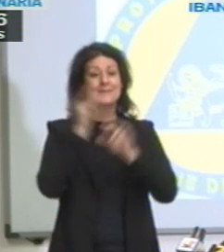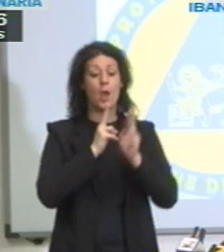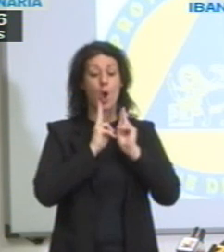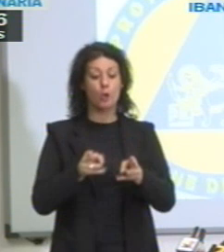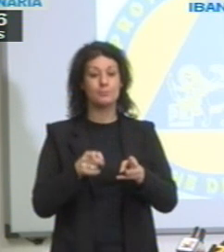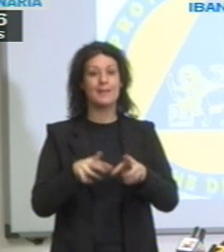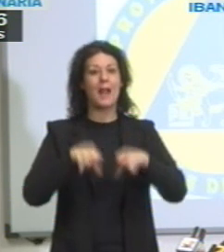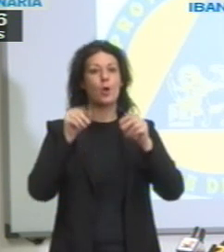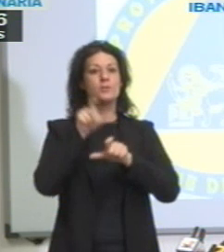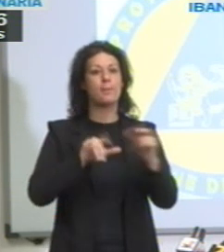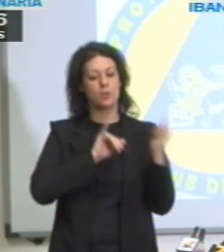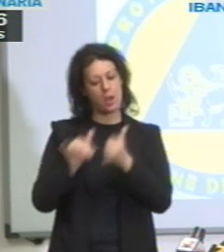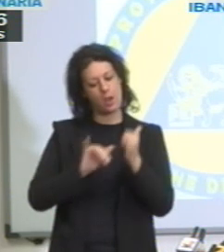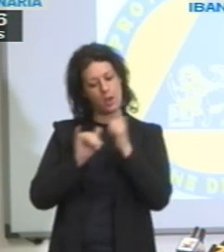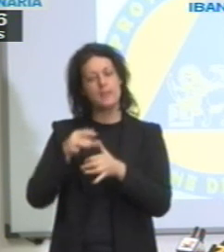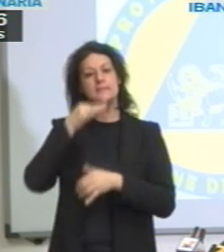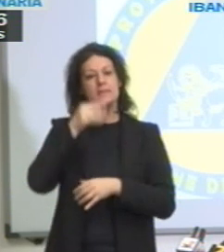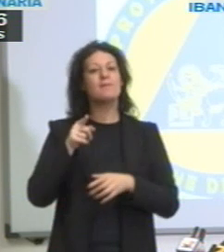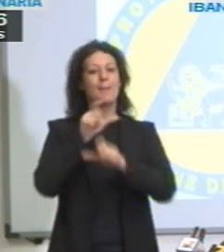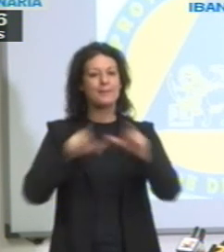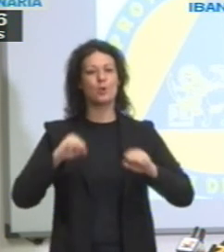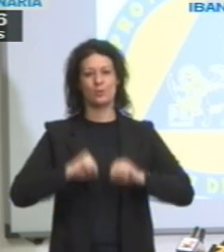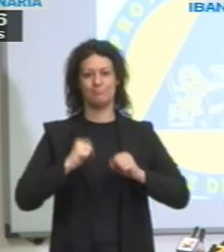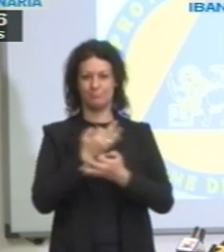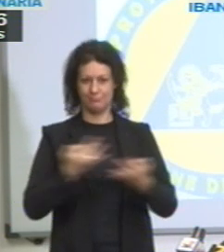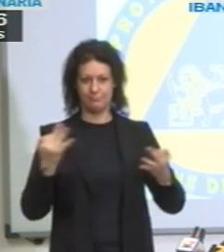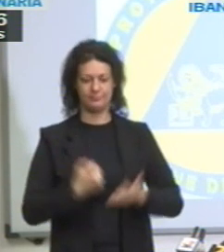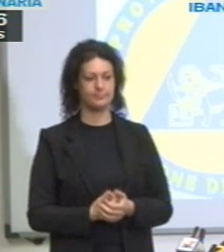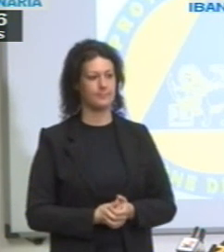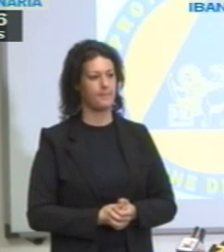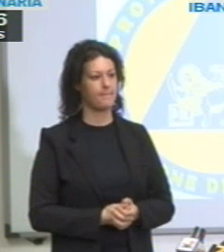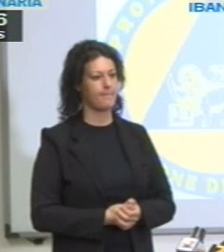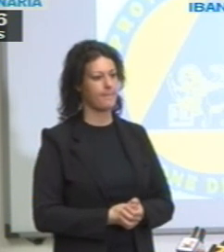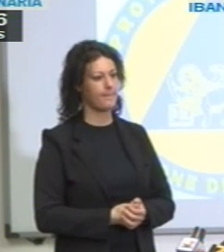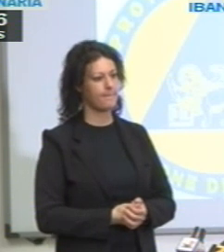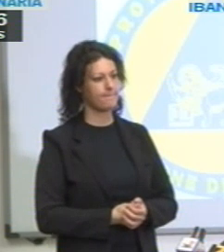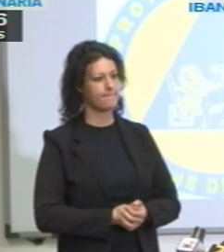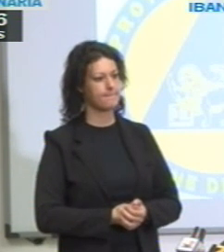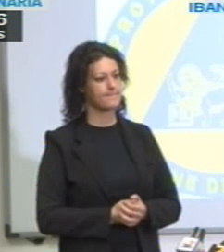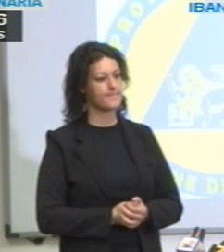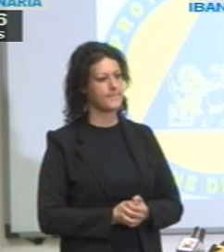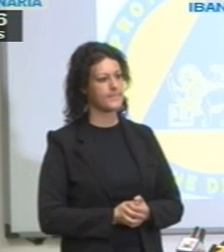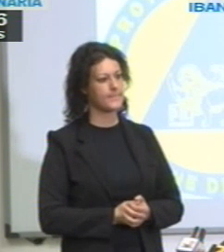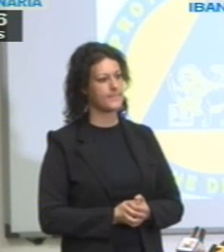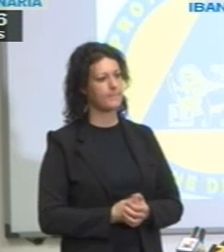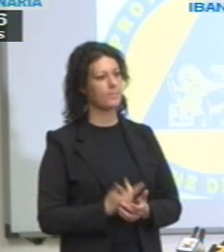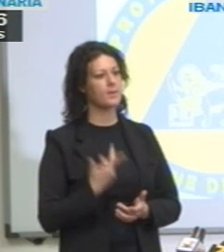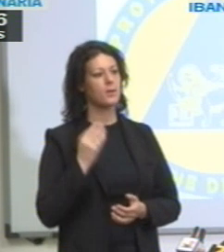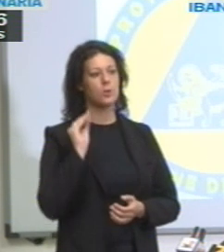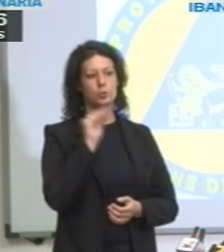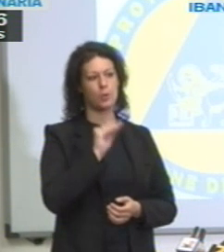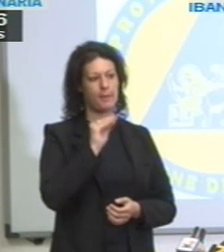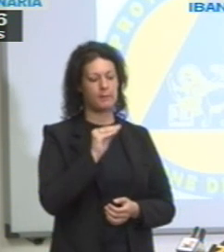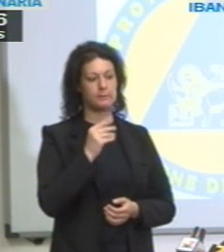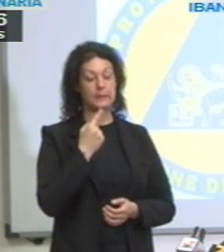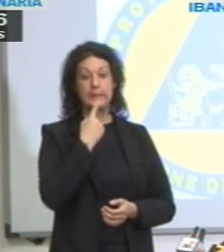bene. Scusate, io mi chiedo scusa con chi mi ha mandato la domanda, ma è un numero che non conosco e un sito che non conosco,